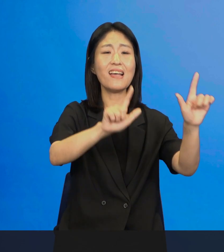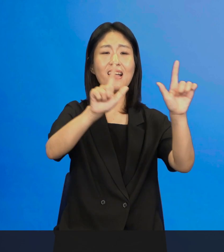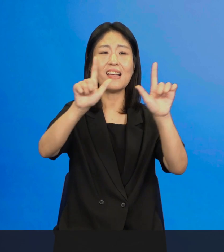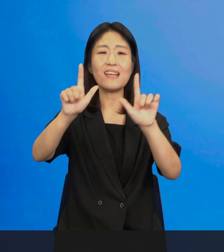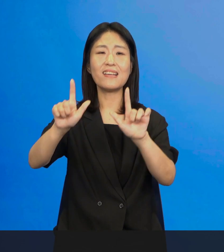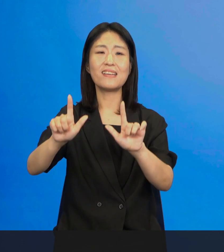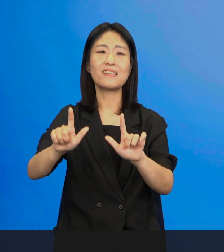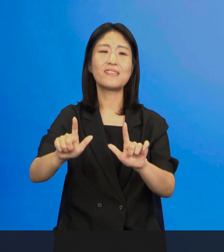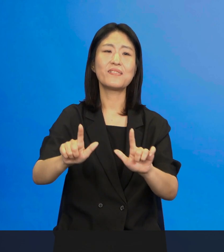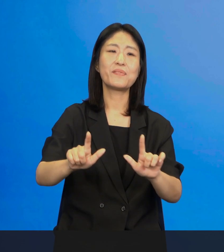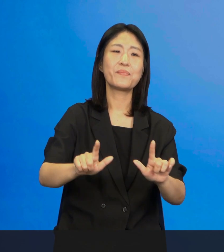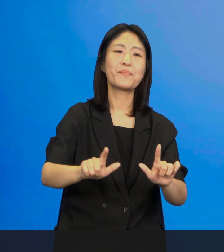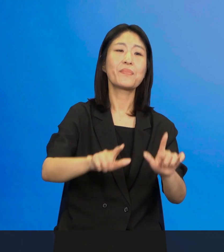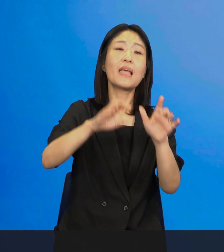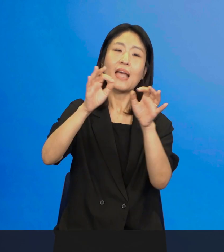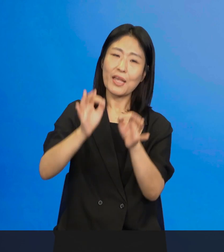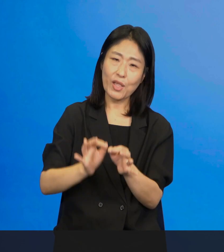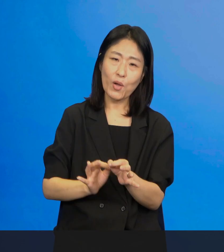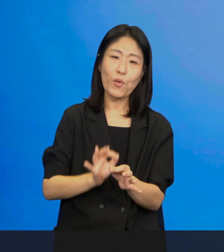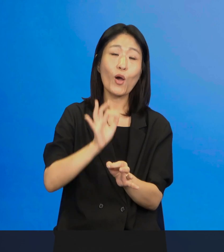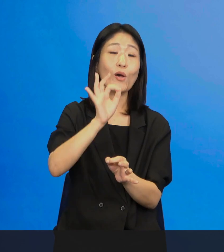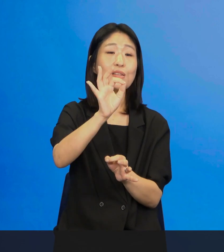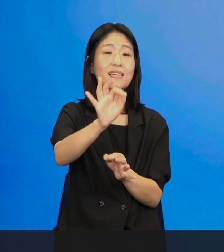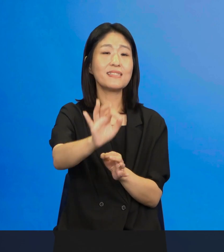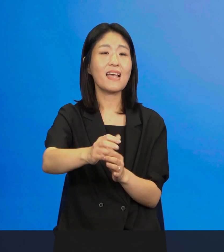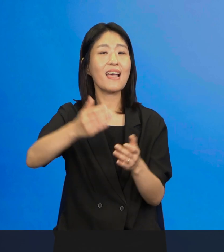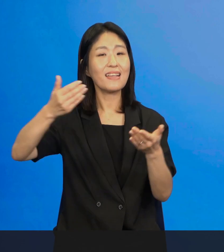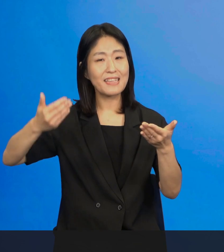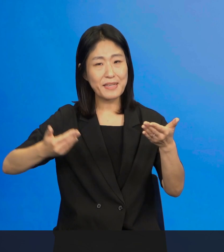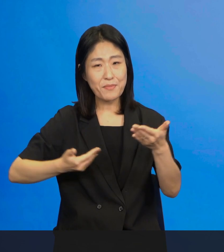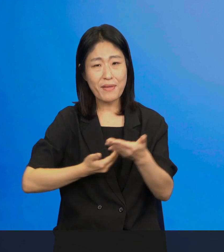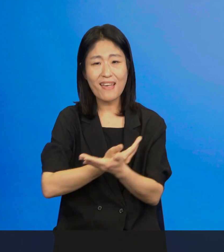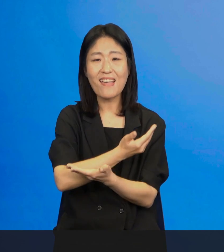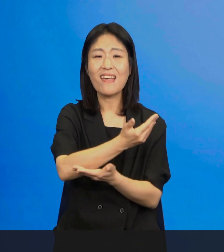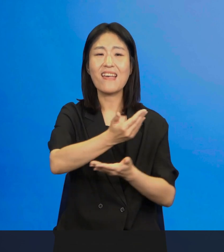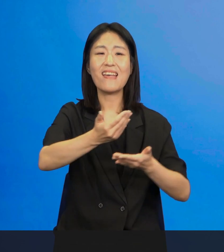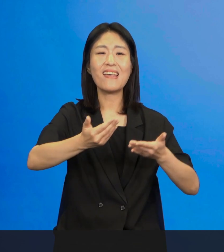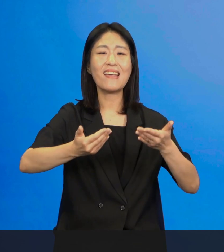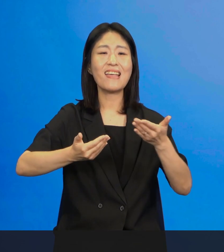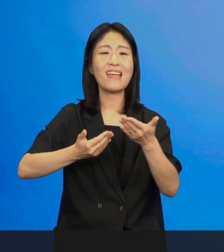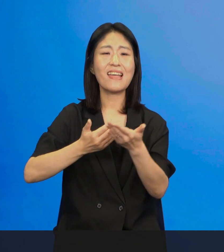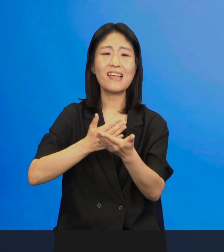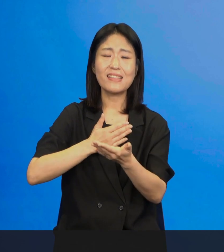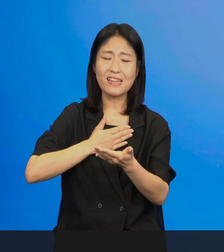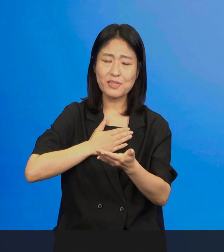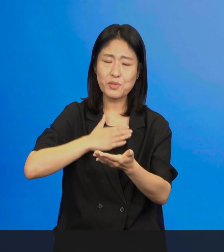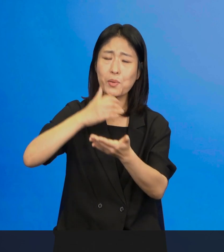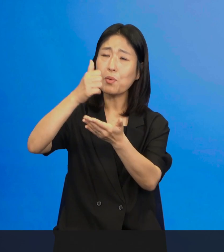영원한 사귐에